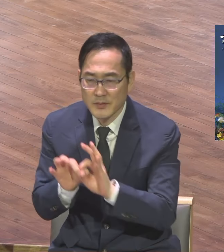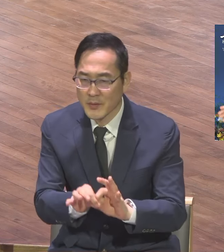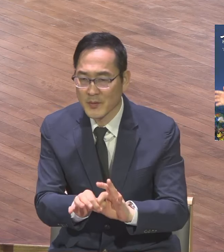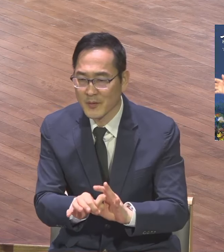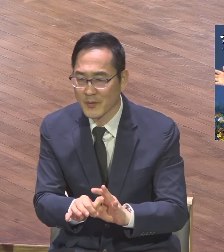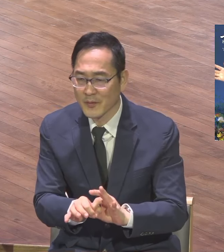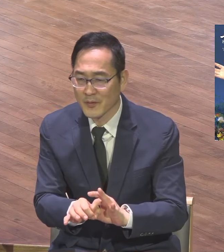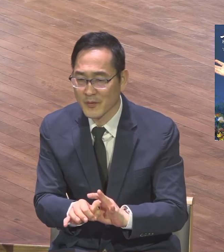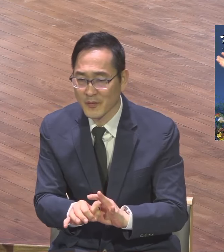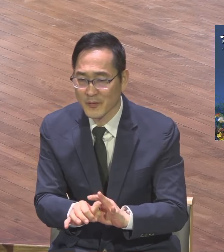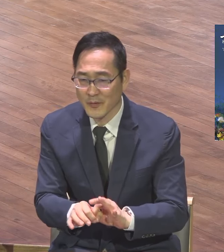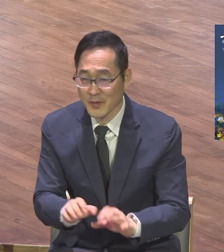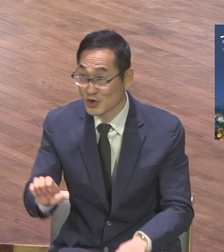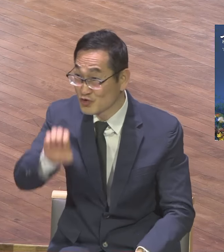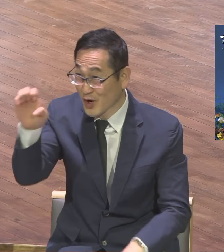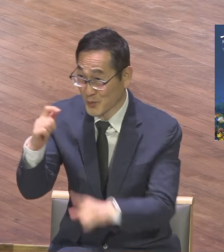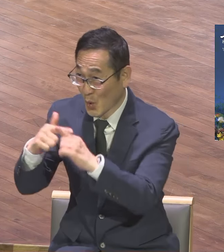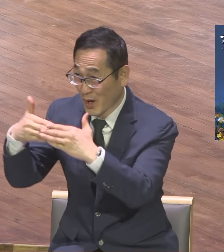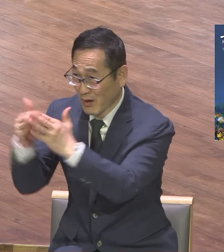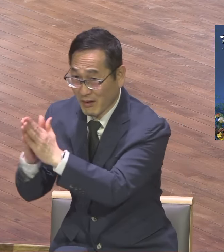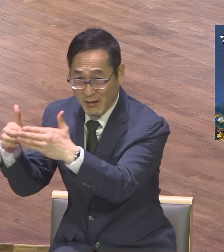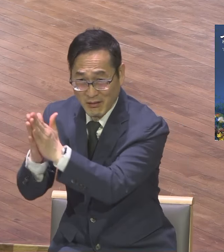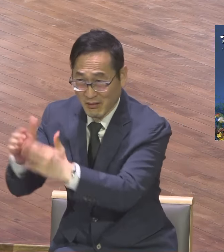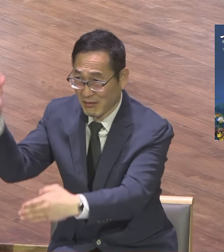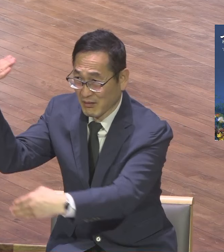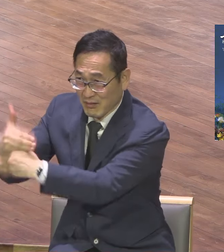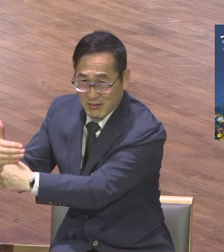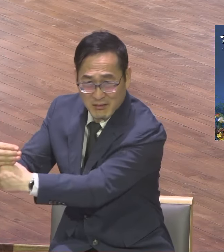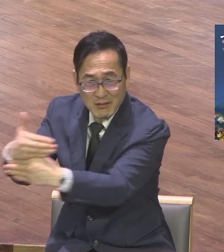이미 유럽은 교회 다 문 닫았습니다.